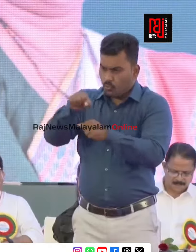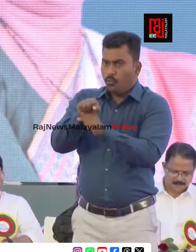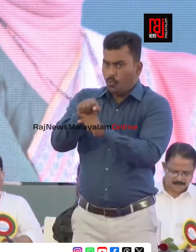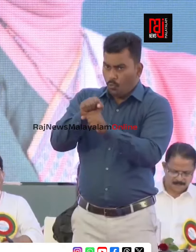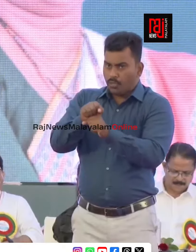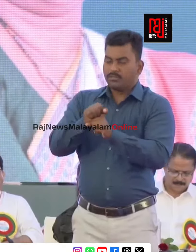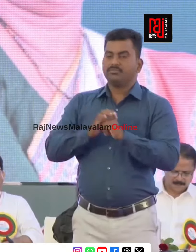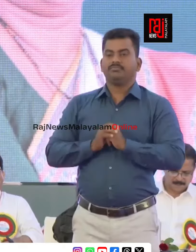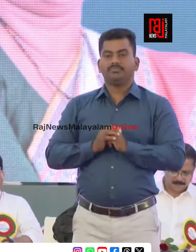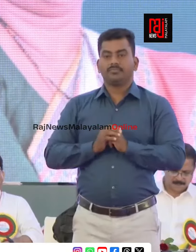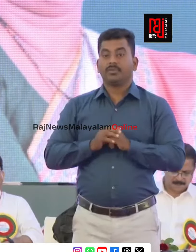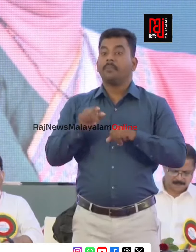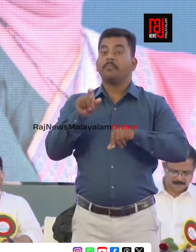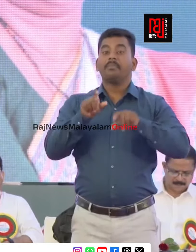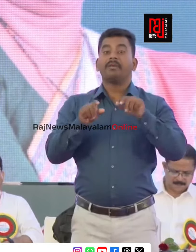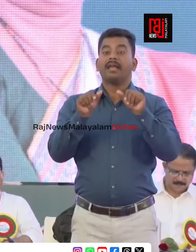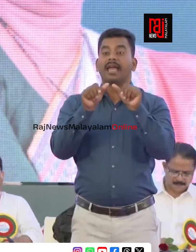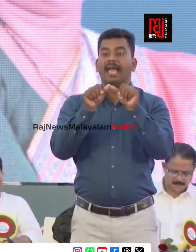മാനസിക വെല്ലുവിളി നേരിടുന്ന